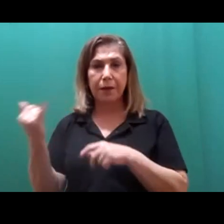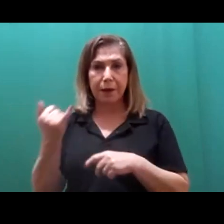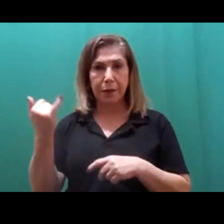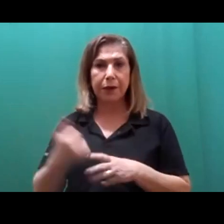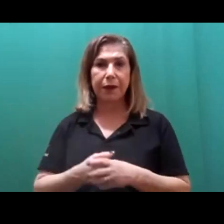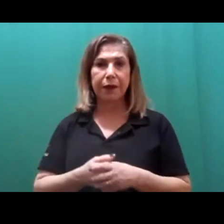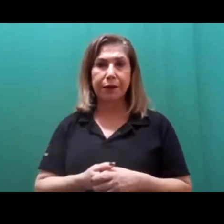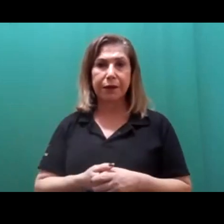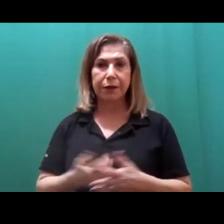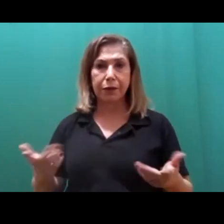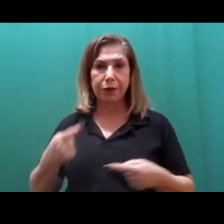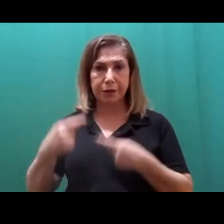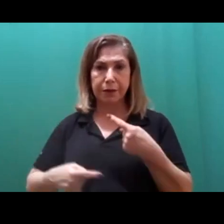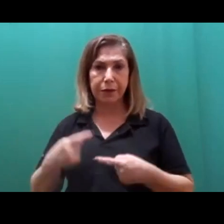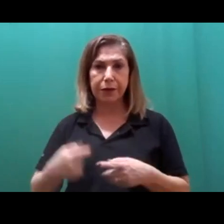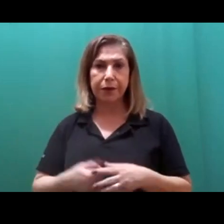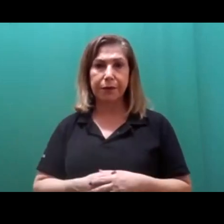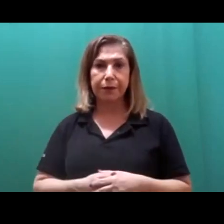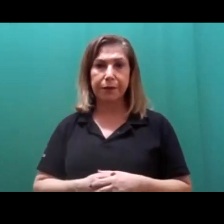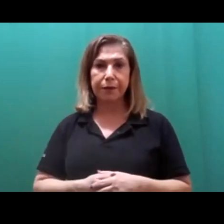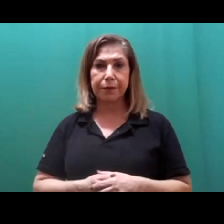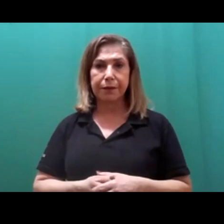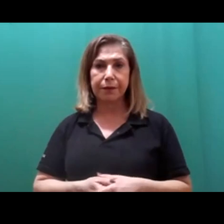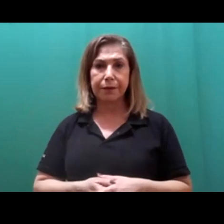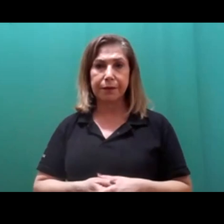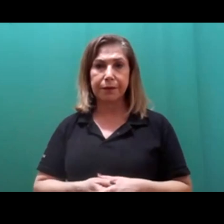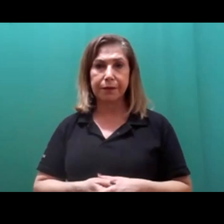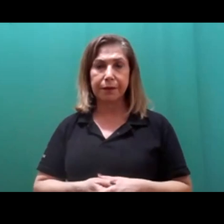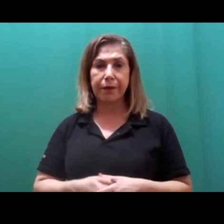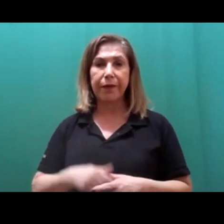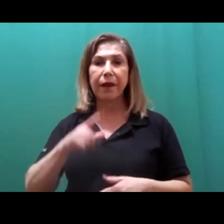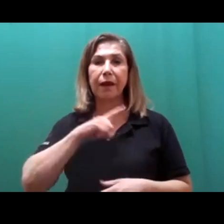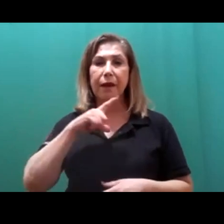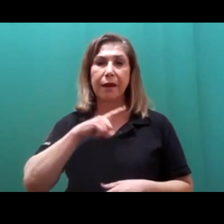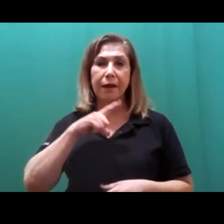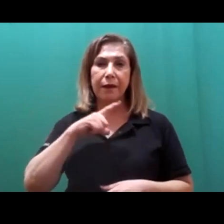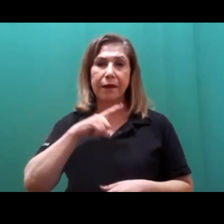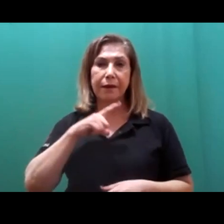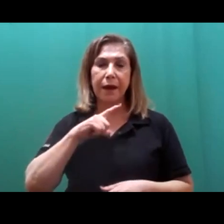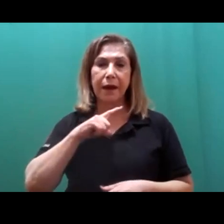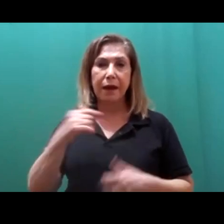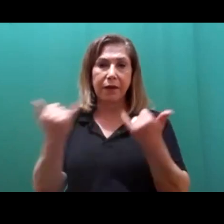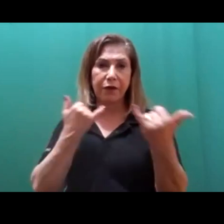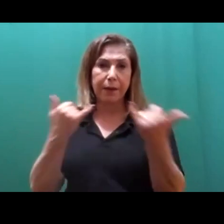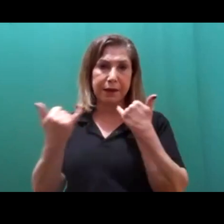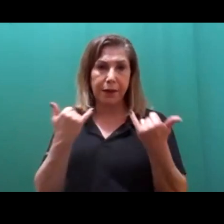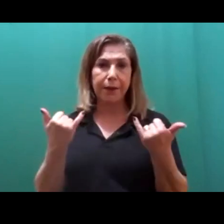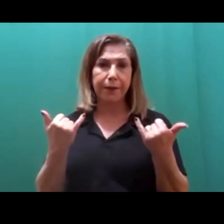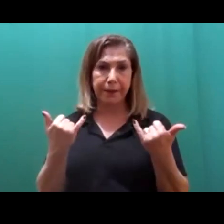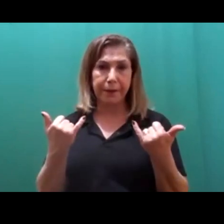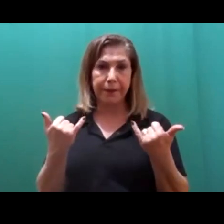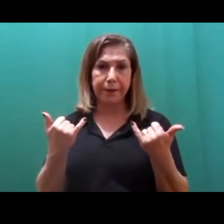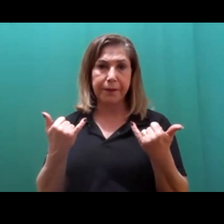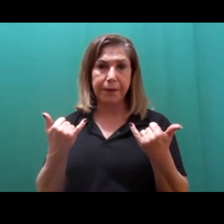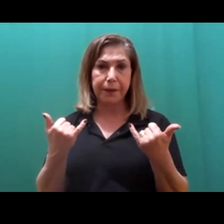trazer em debate, é a questão da disponibilidade de informações,